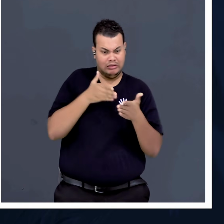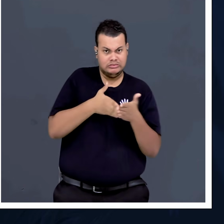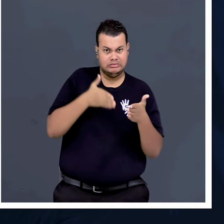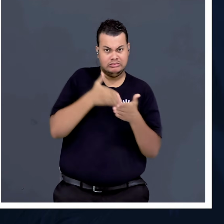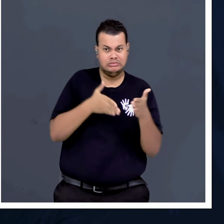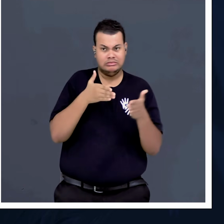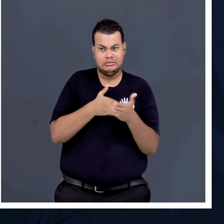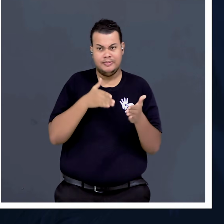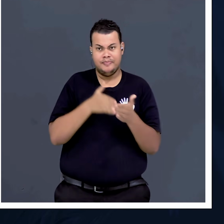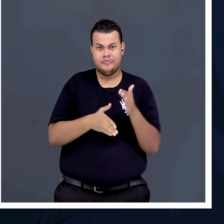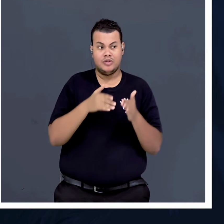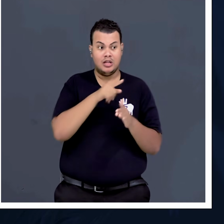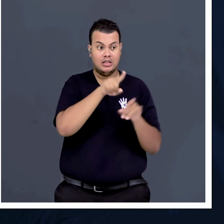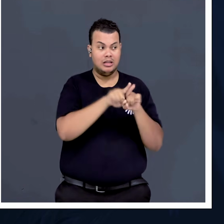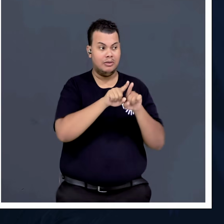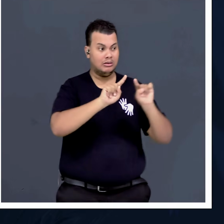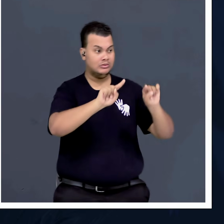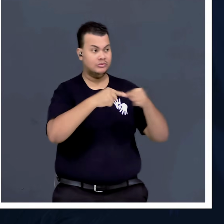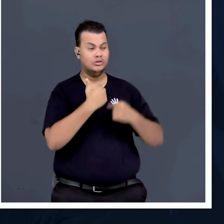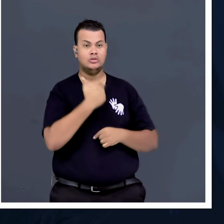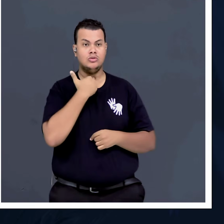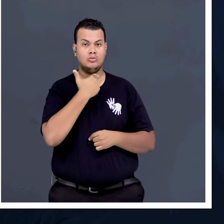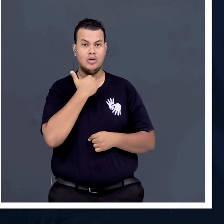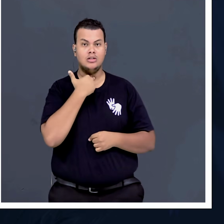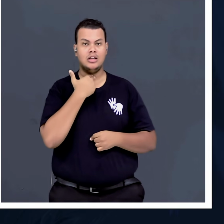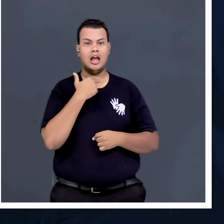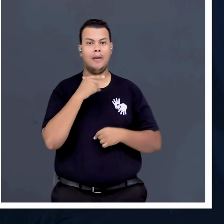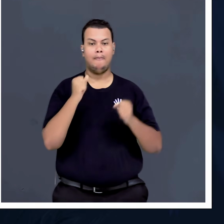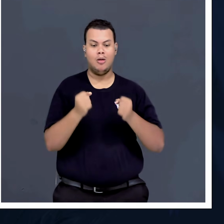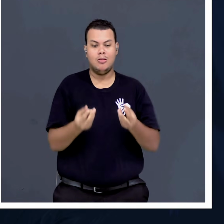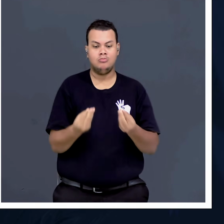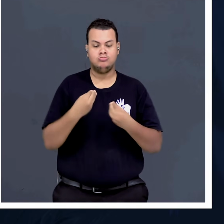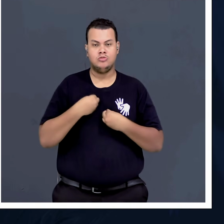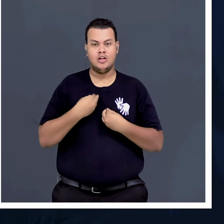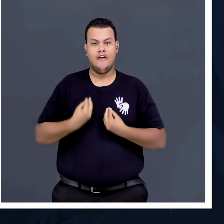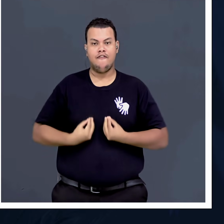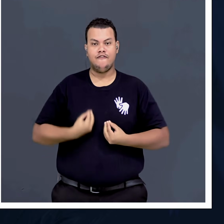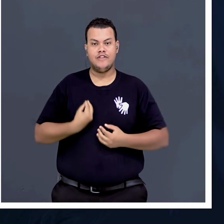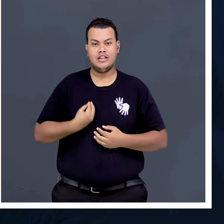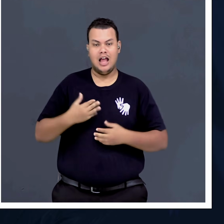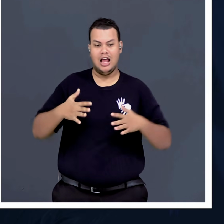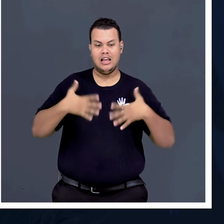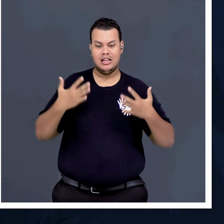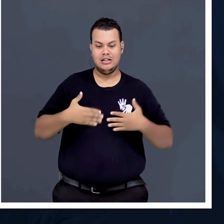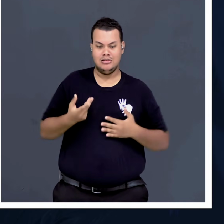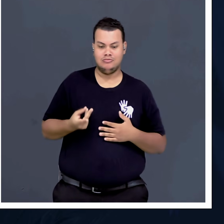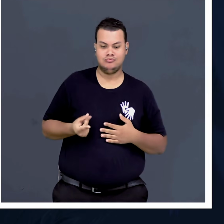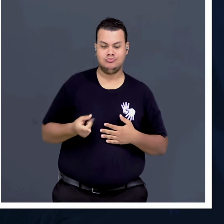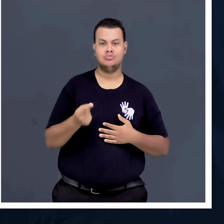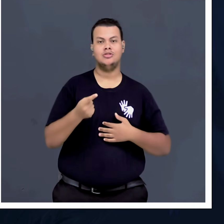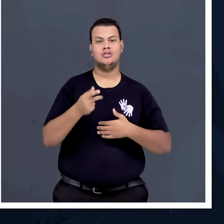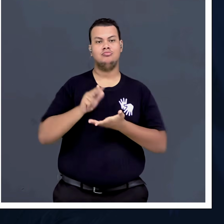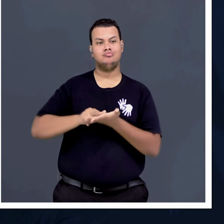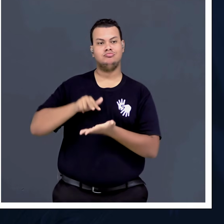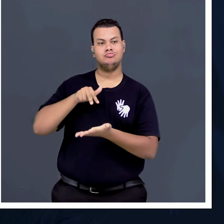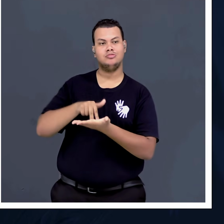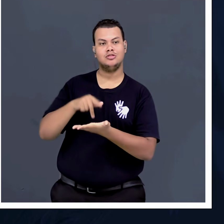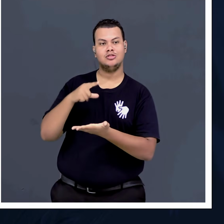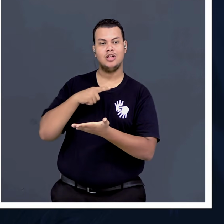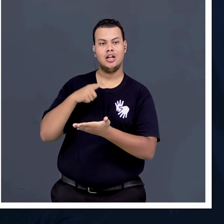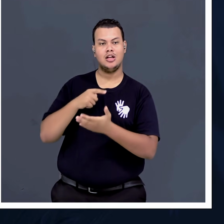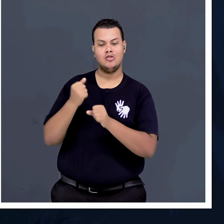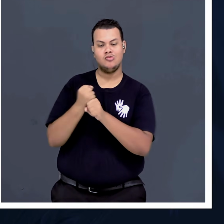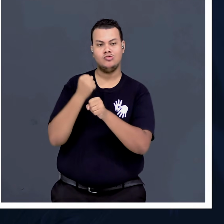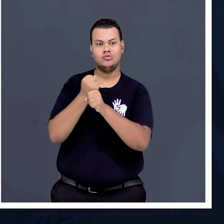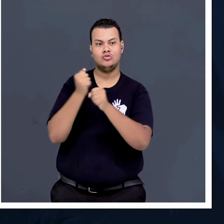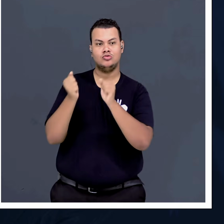não vai poder nos oprimir, sustenta uma vida de alegria ao qual nós estamos